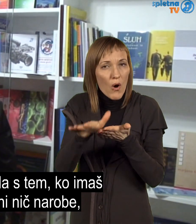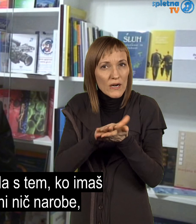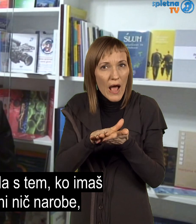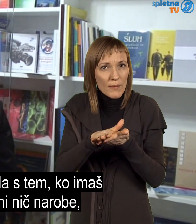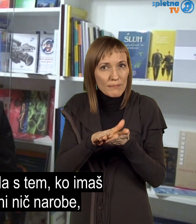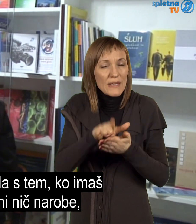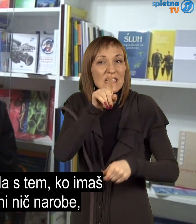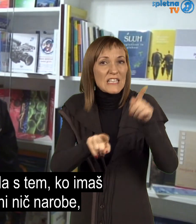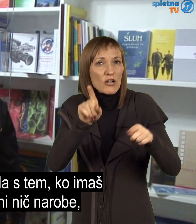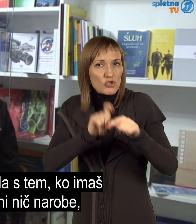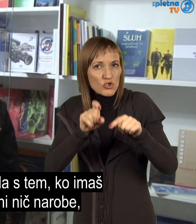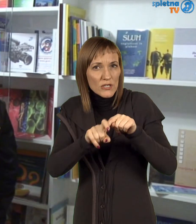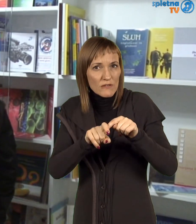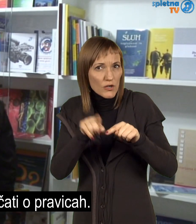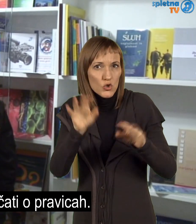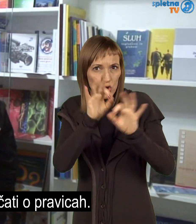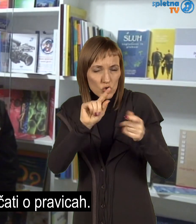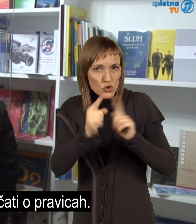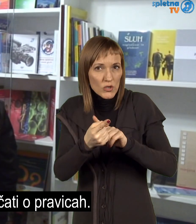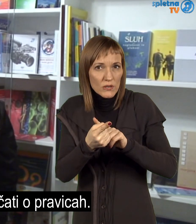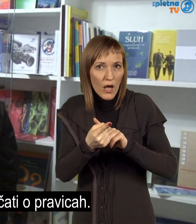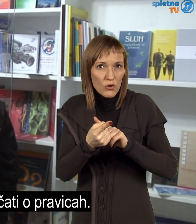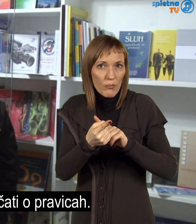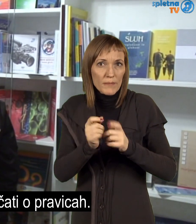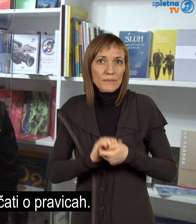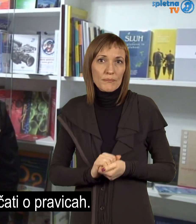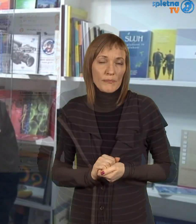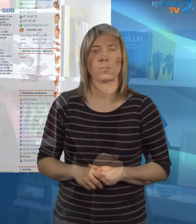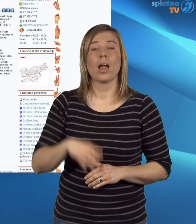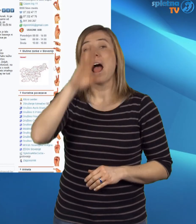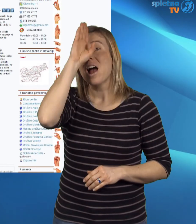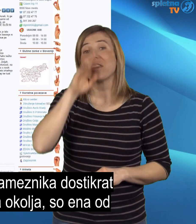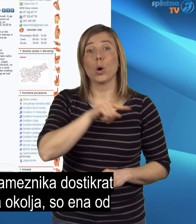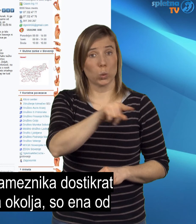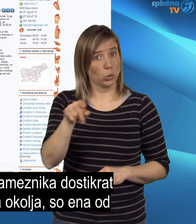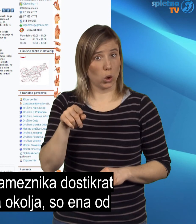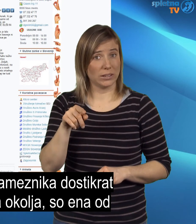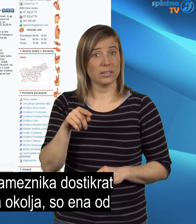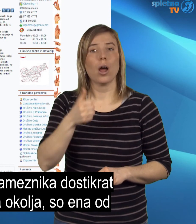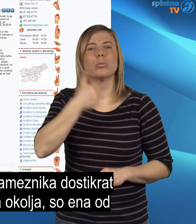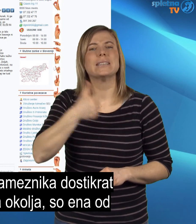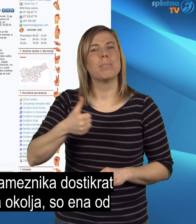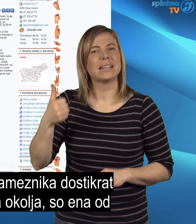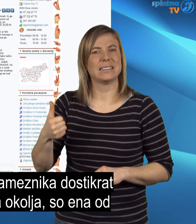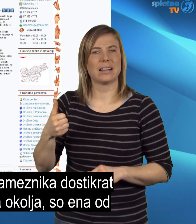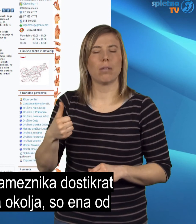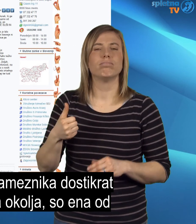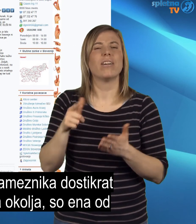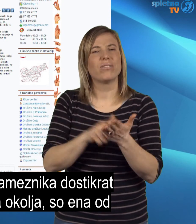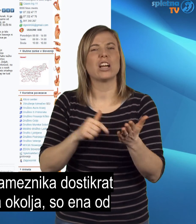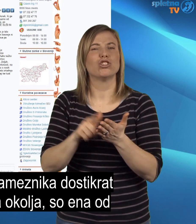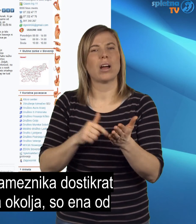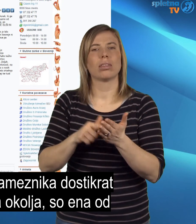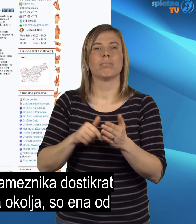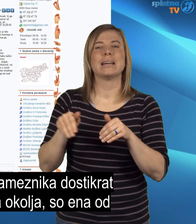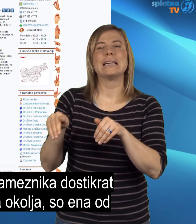aparat nič narobe, kot pa jih obveščati o pravicah. Ker naglušnost posameznika dostikrat